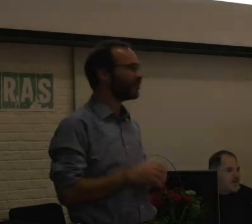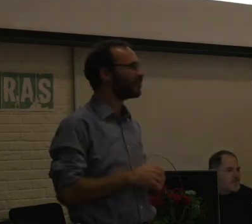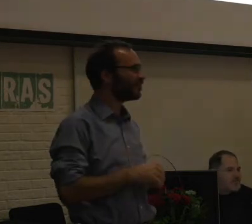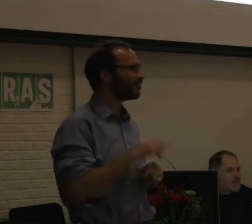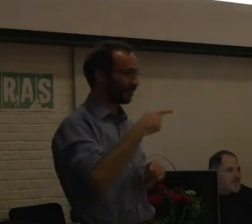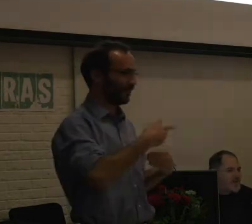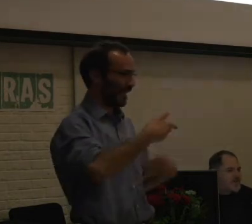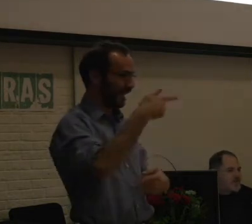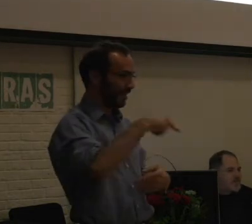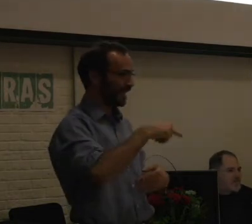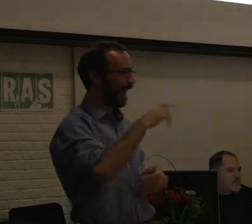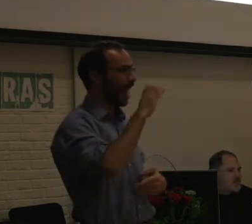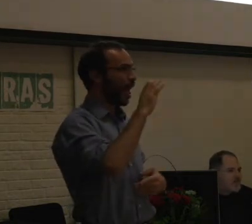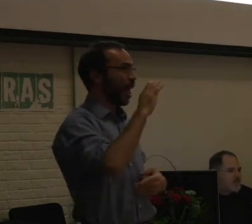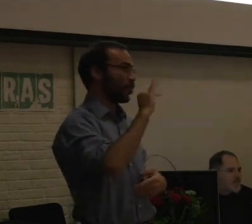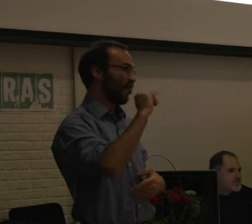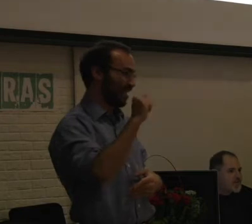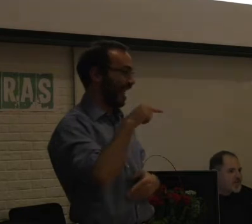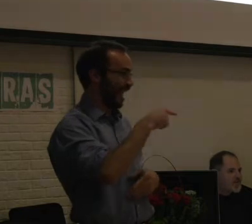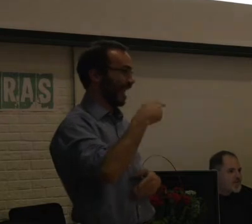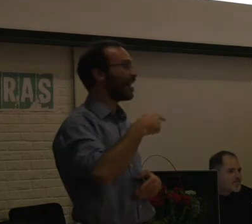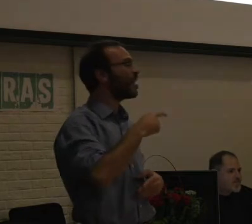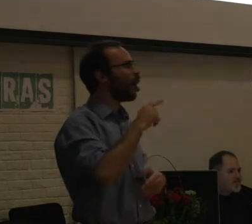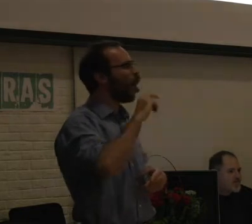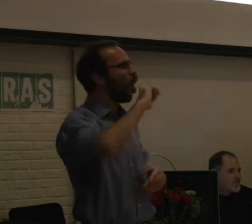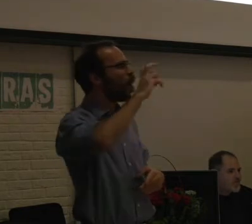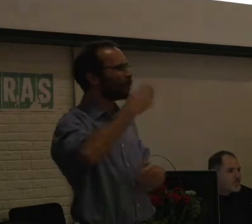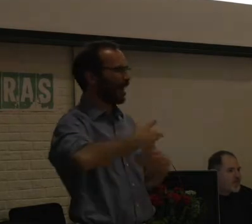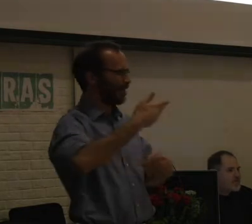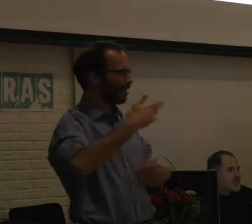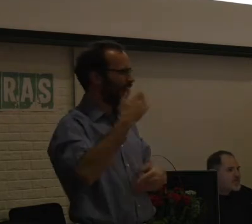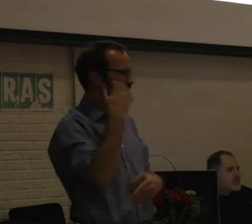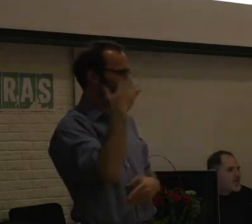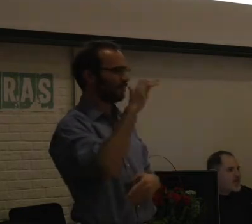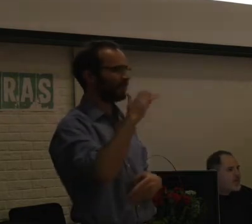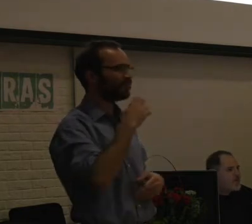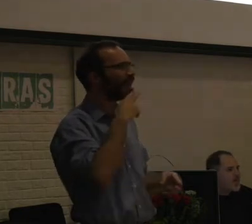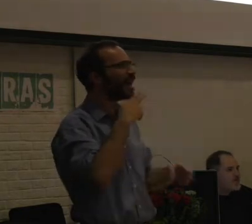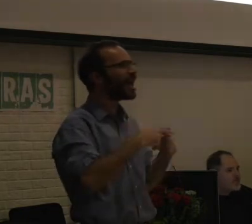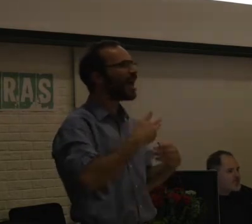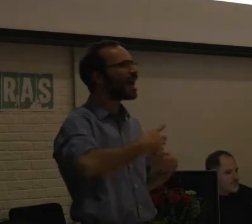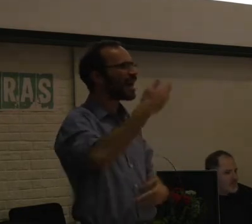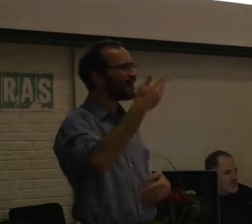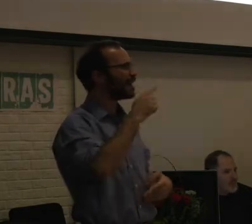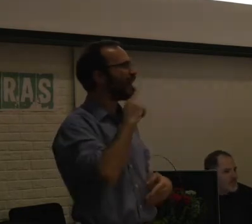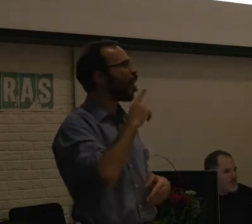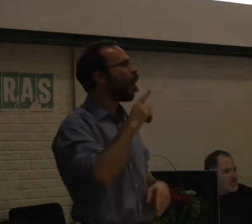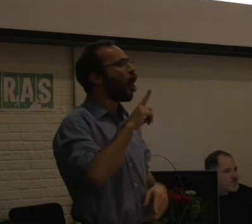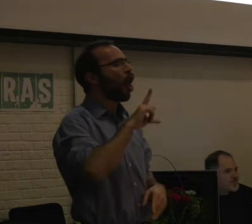revista Sofía, he tratado casos que aparecen en otras revistas muy curiosas. Hay una que se llamaba Lo Maravilloso, también en los